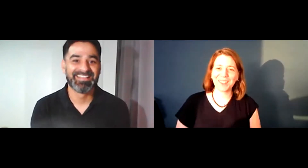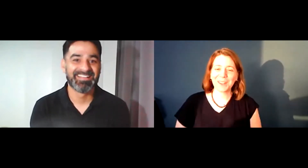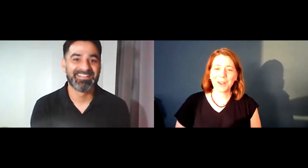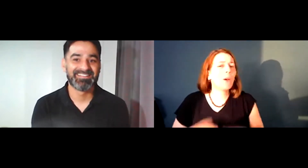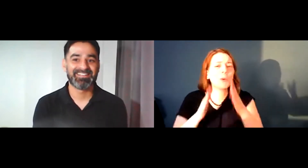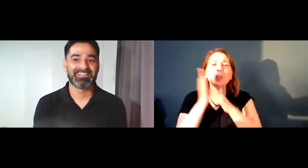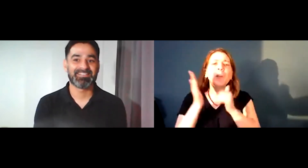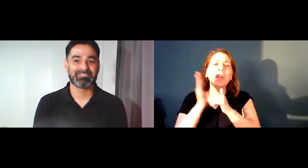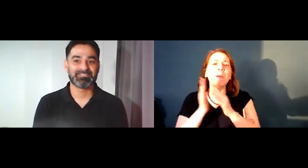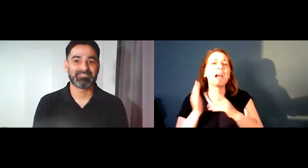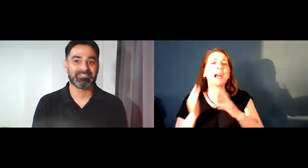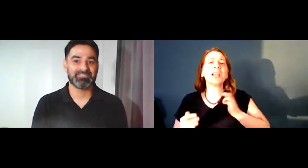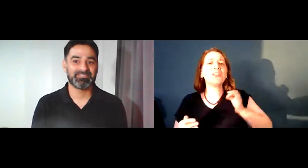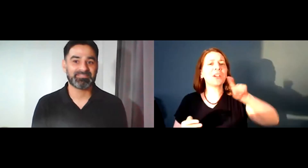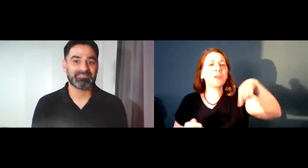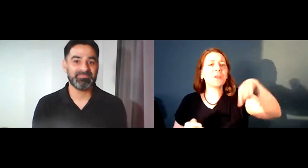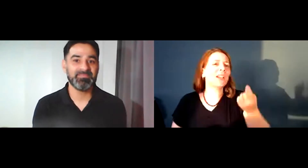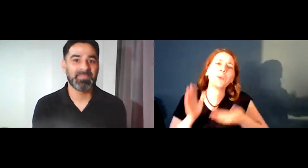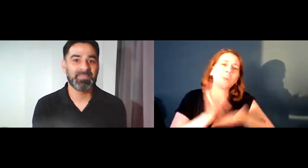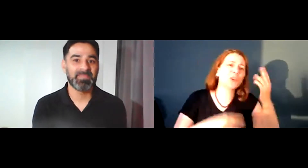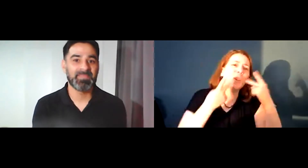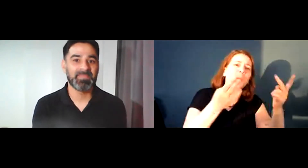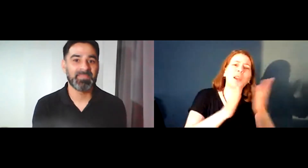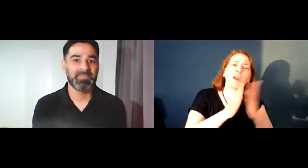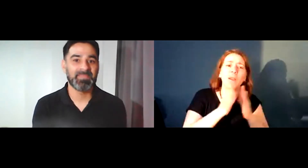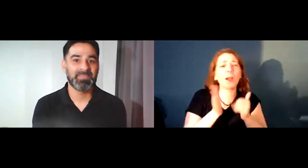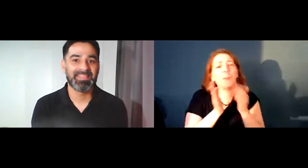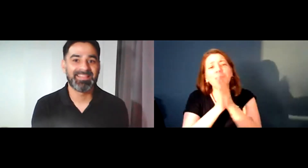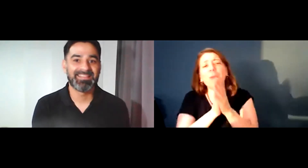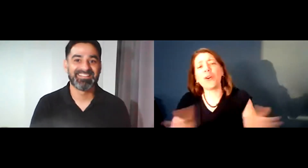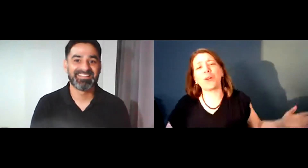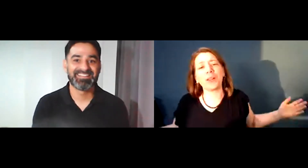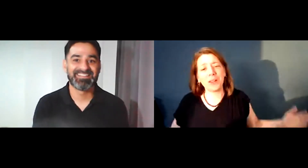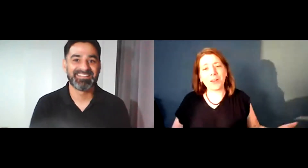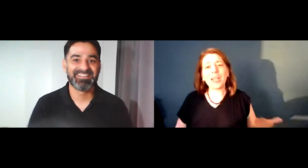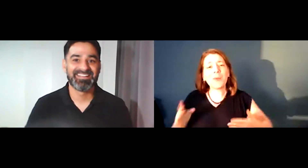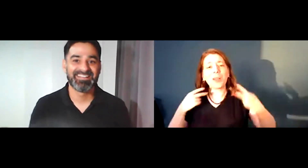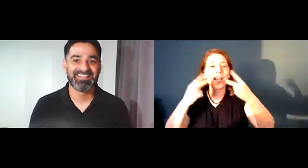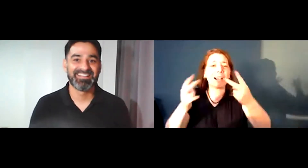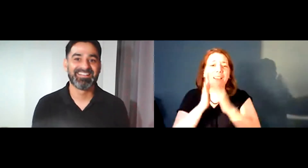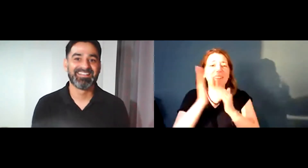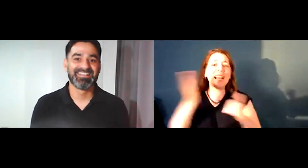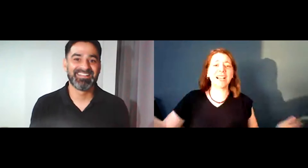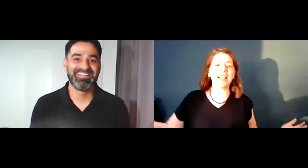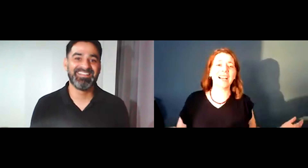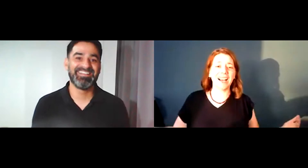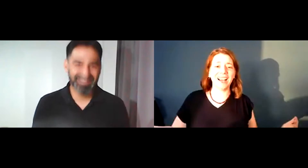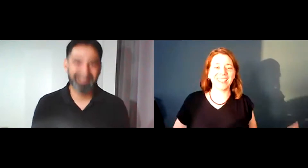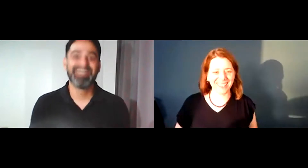¿eh? Sí, sí. Vamos todos a Bahía Blanca, el año que viene nos vamos todos de viaje a Bahía Blanca, por favor. Junto las mesas, junto las mesas en